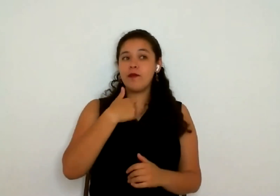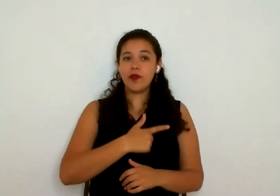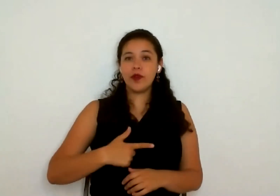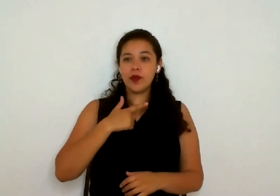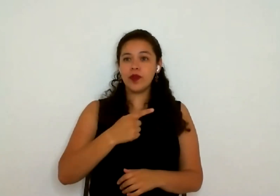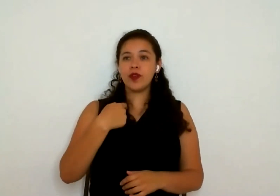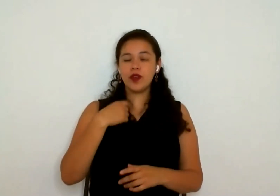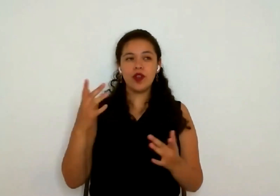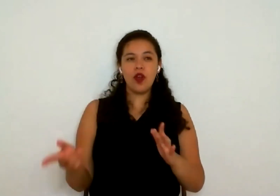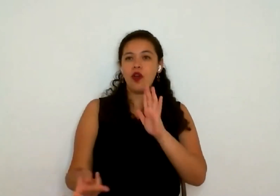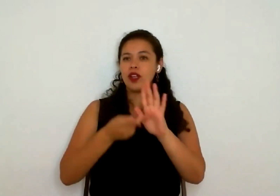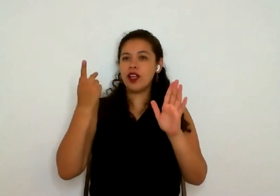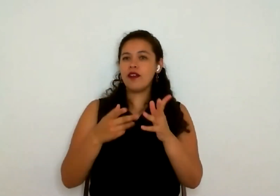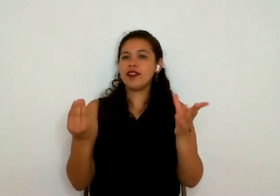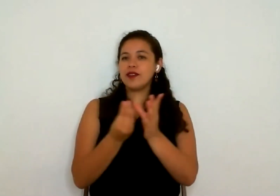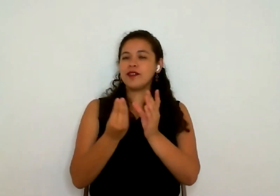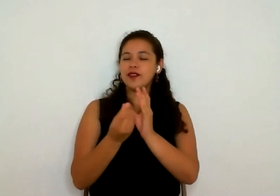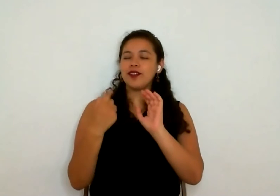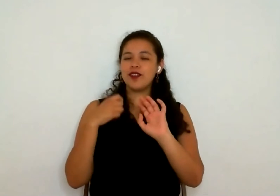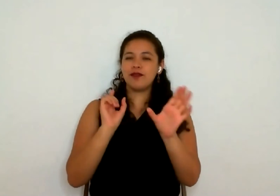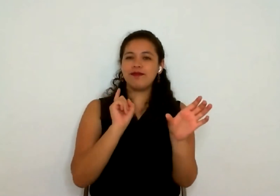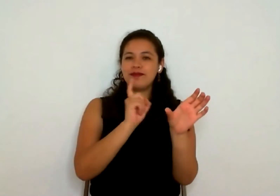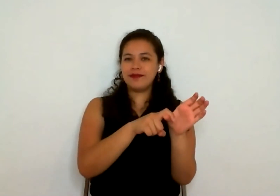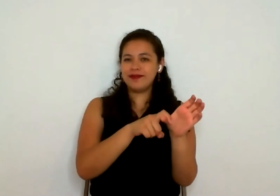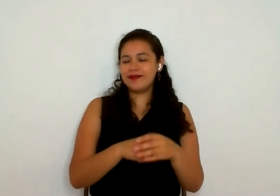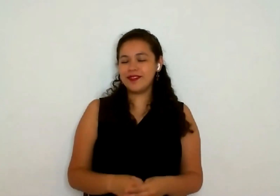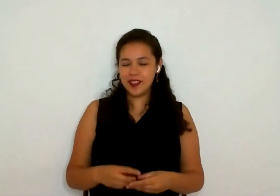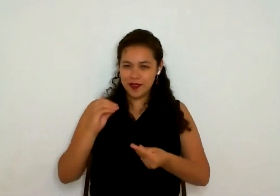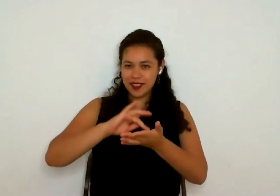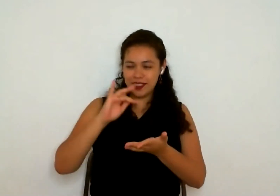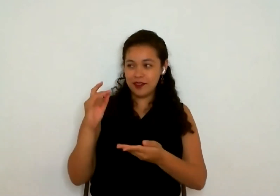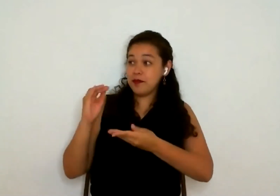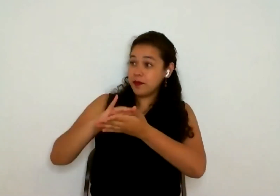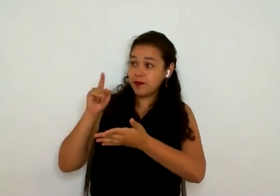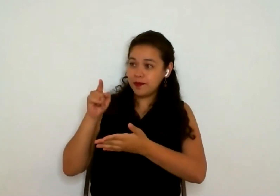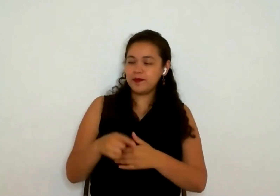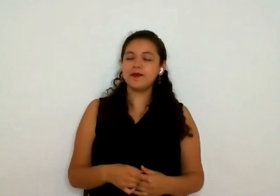nuevamente a muchos muchas gracias